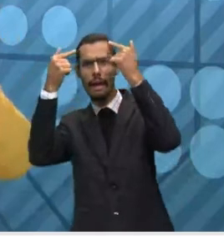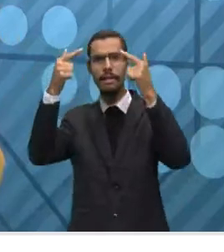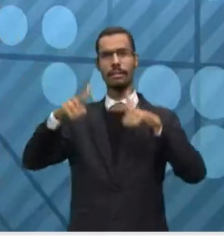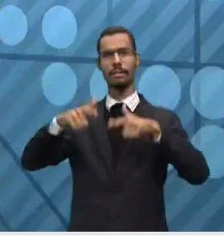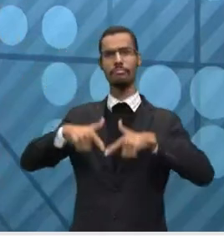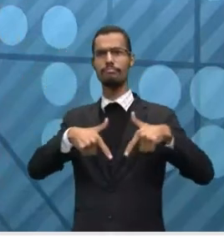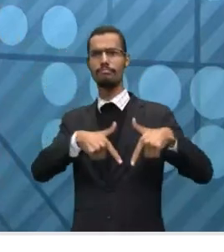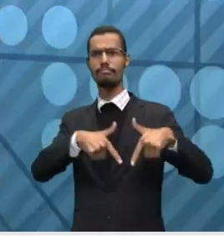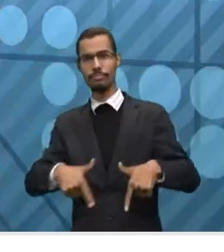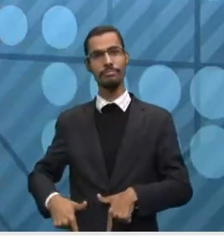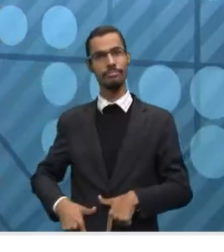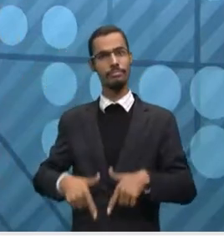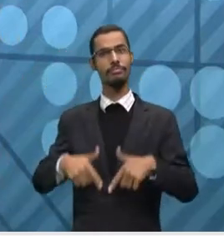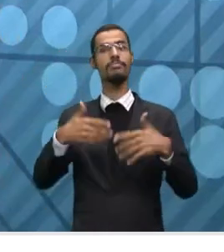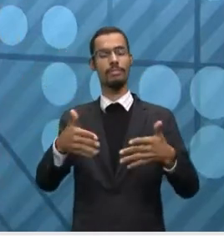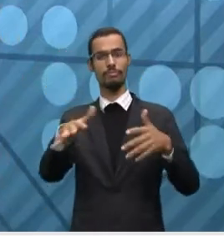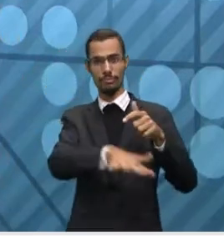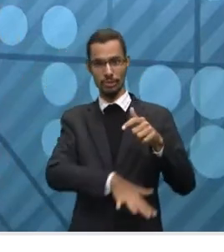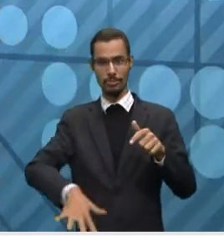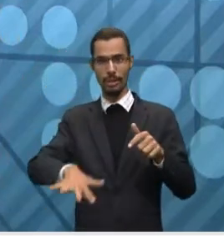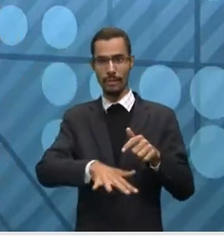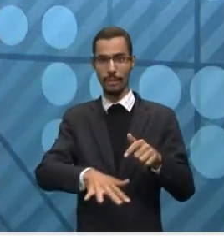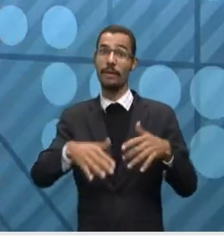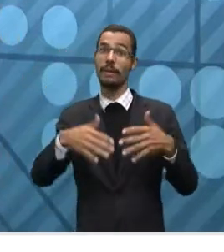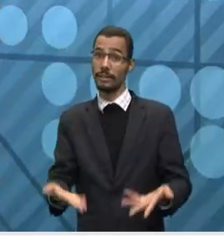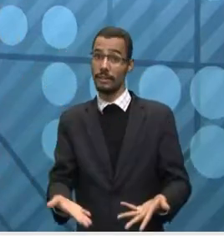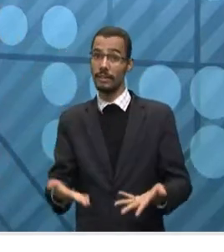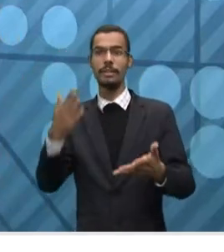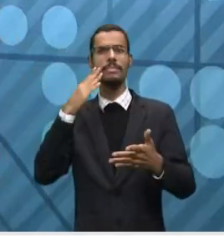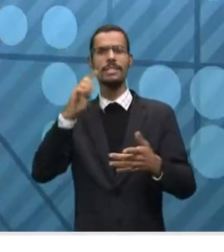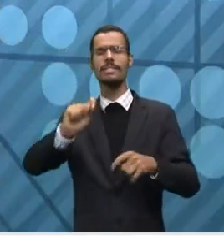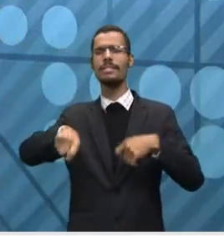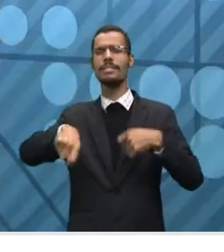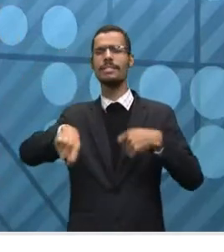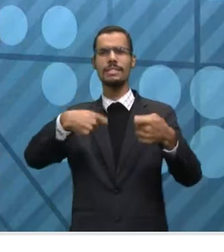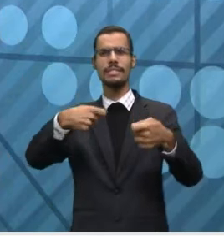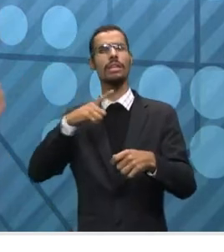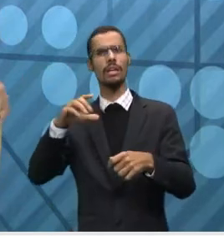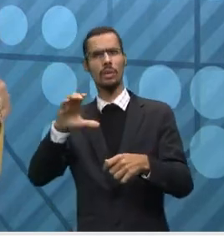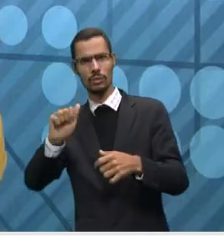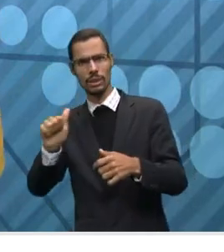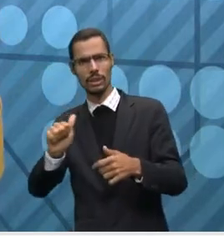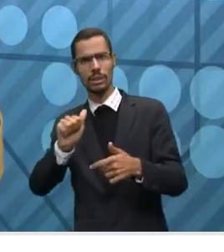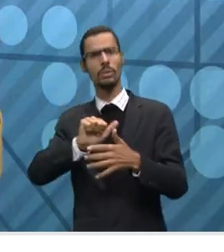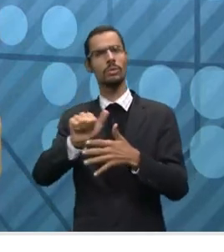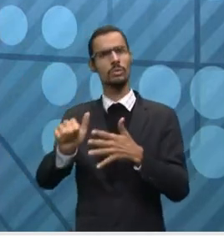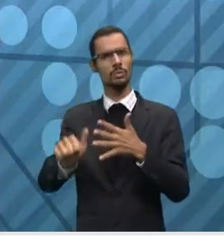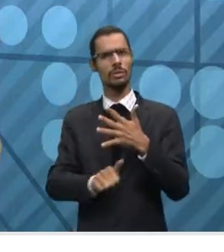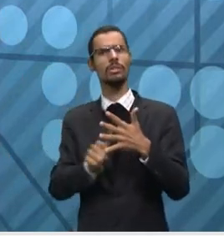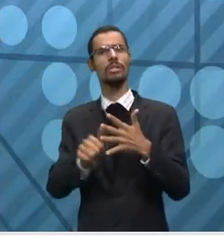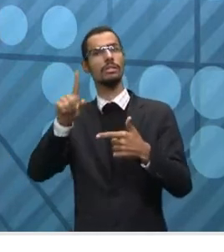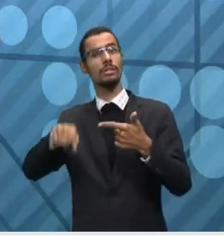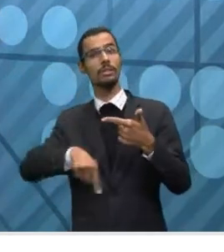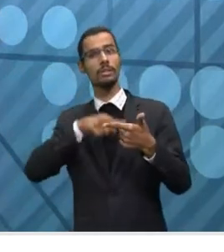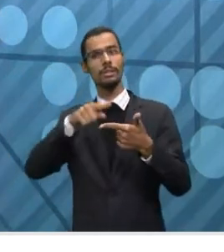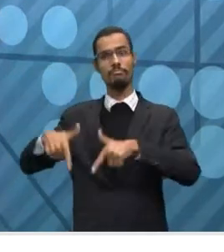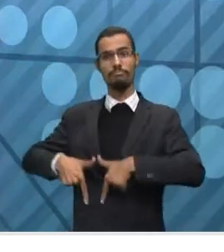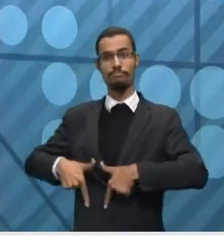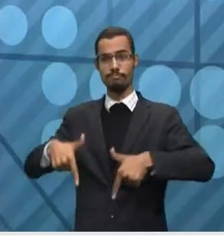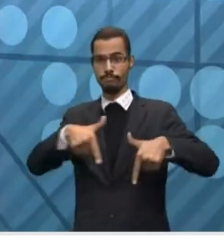foram aqui no peito, agora sinais no espaço neutro. Então, todo sinal vai ter configuração de mãos adequada, ponto